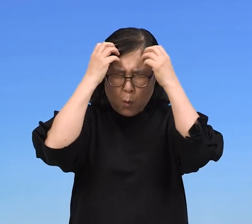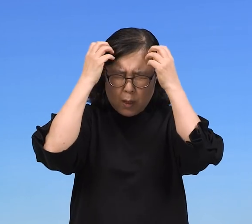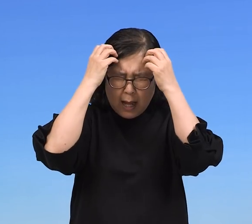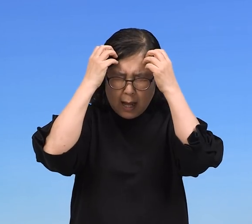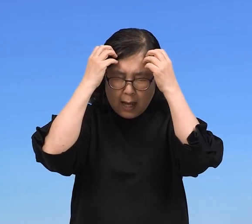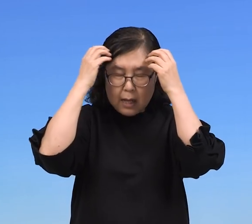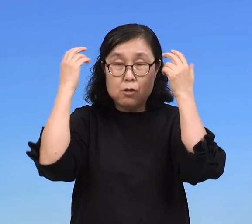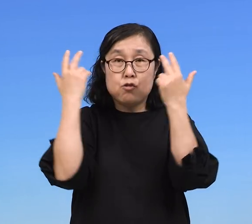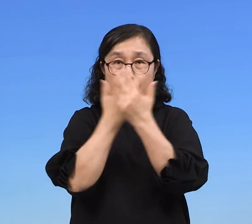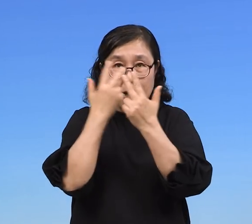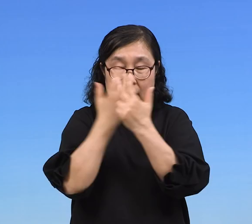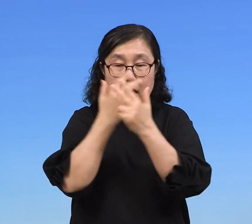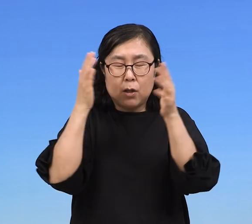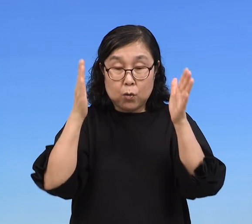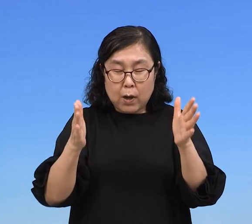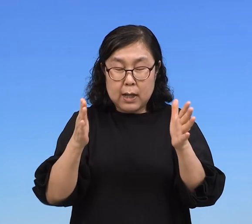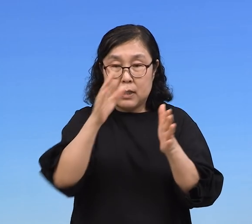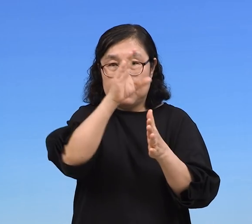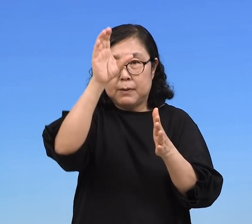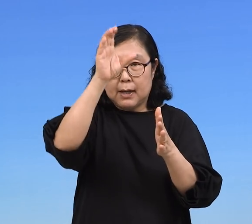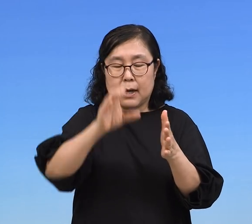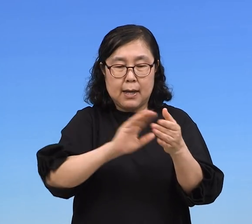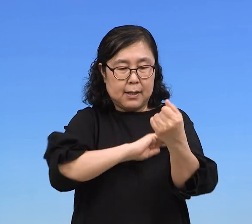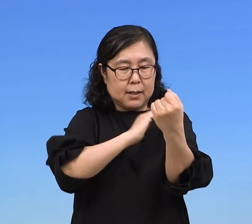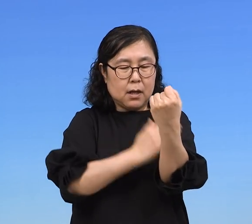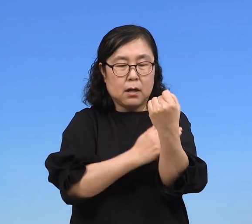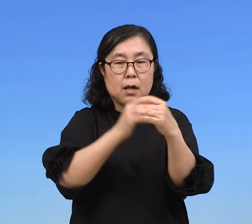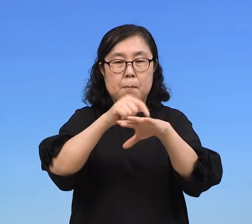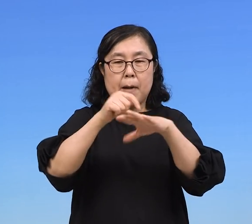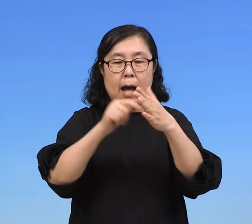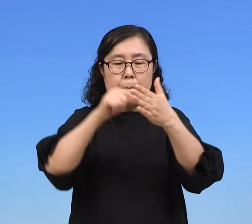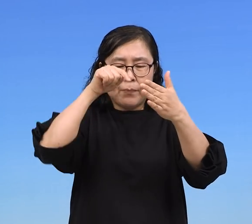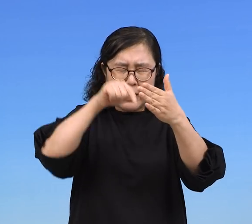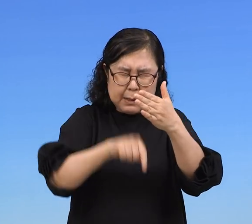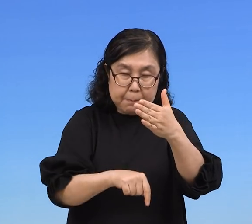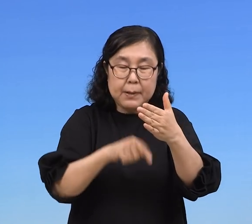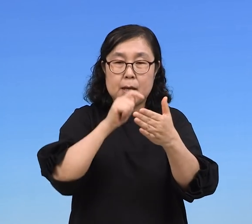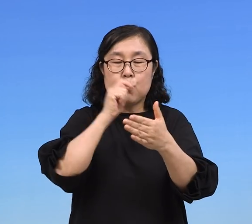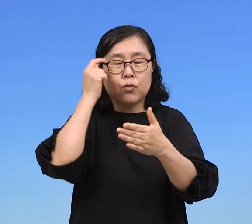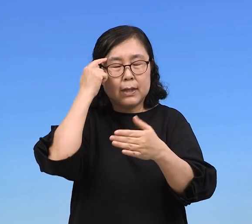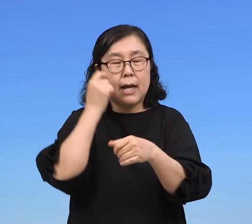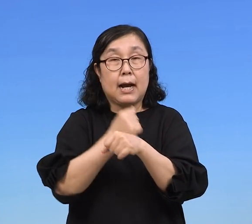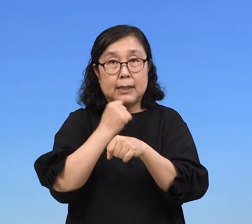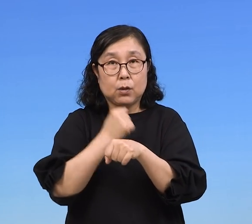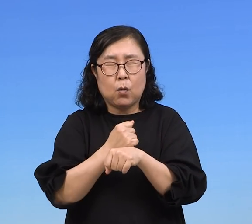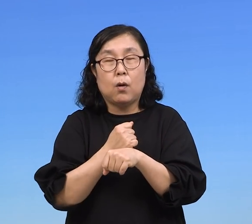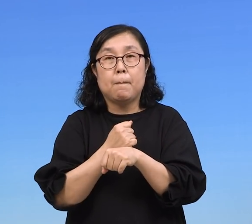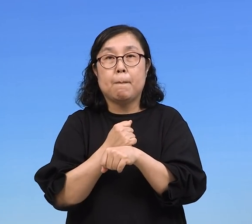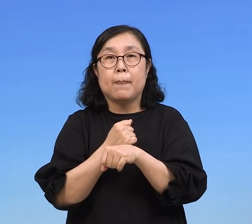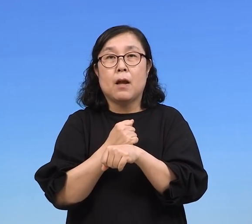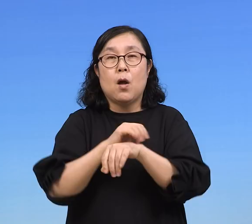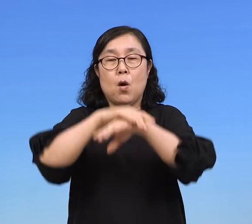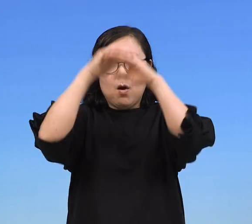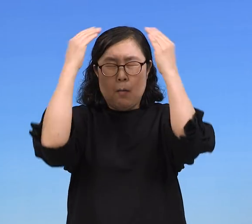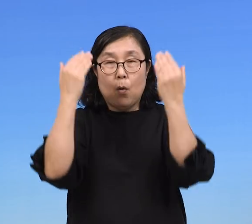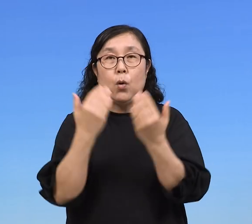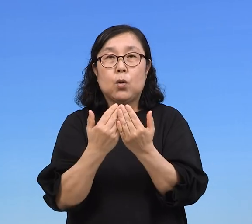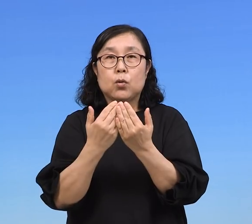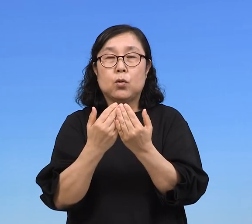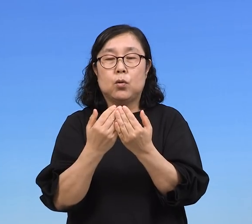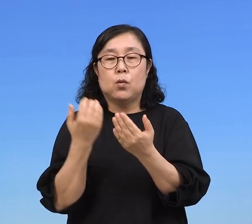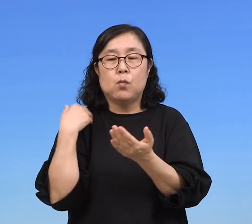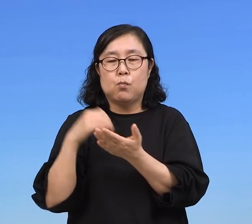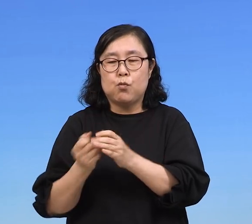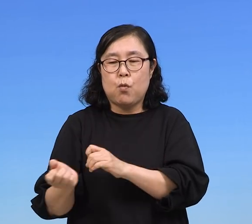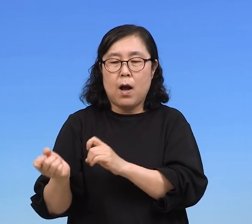이 은혜를, 이 십자가의 능력을 마음 깊이 묵상하고, 그래서